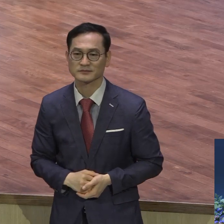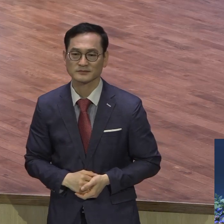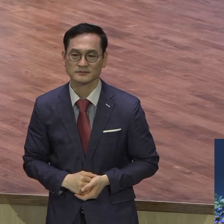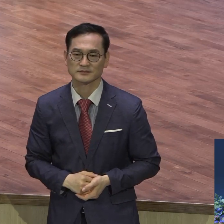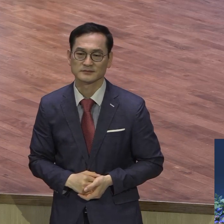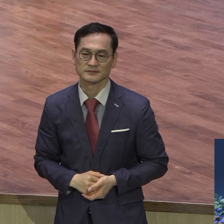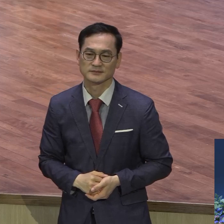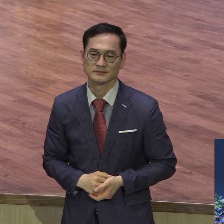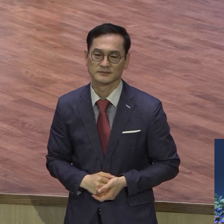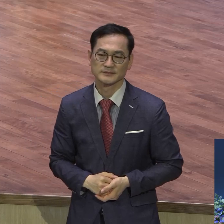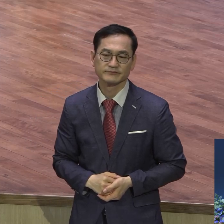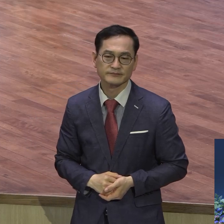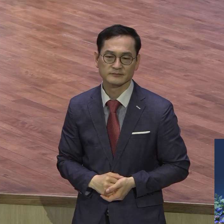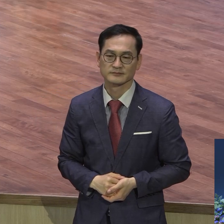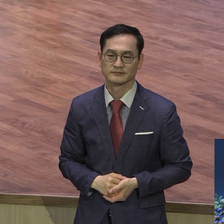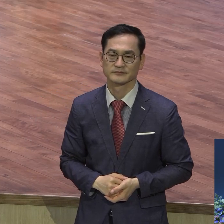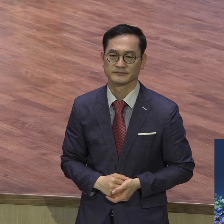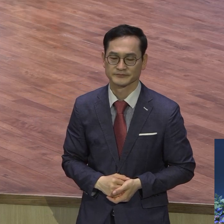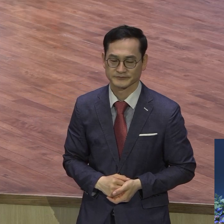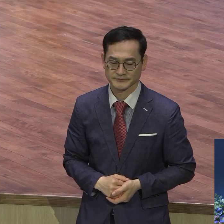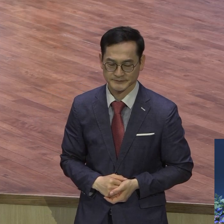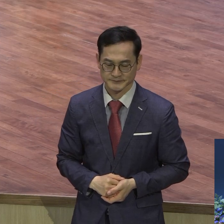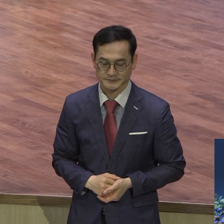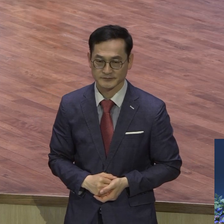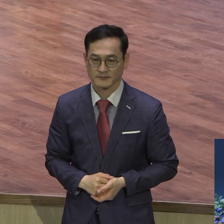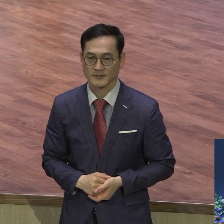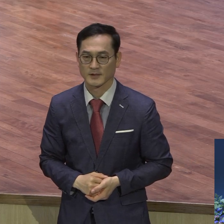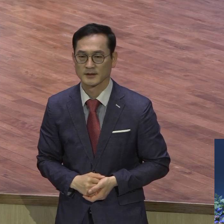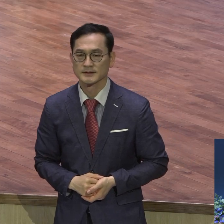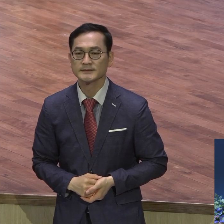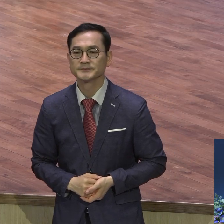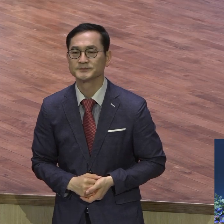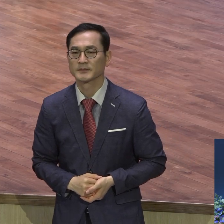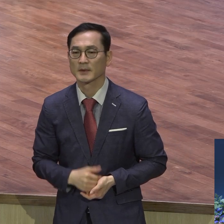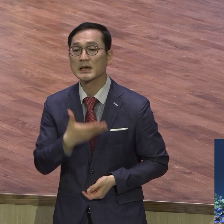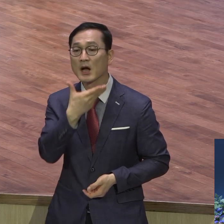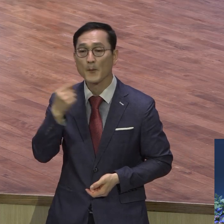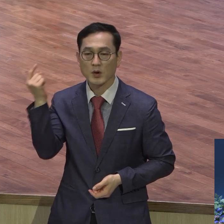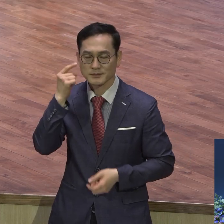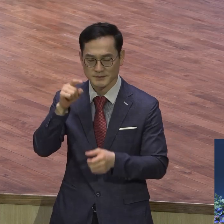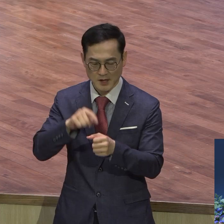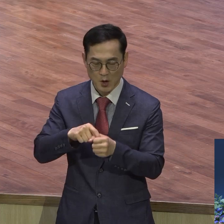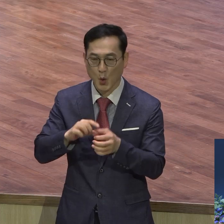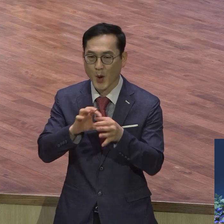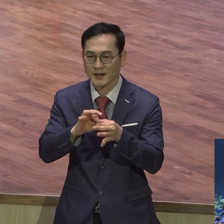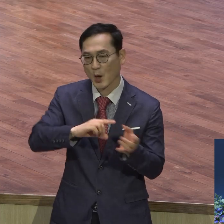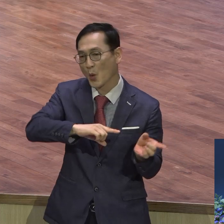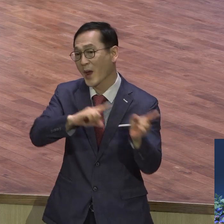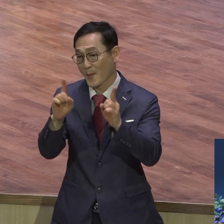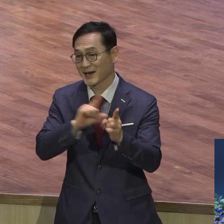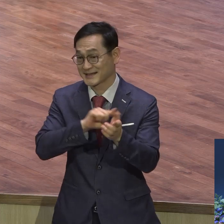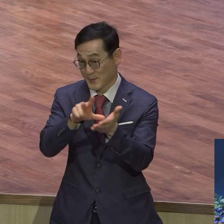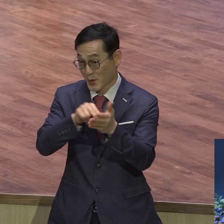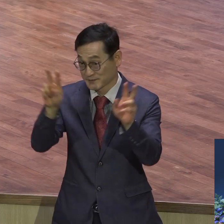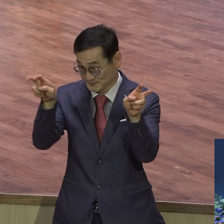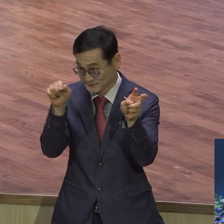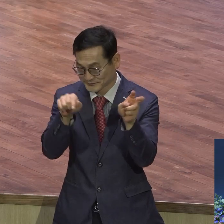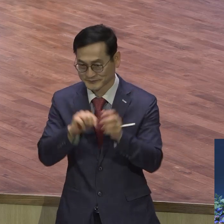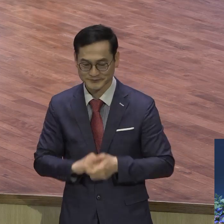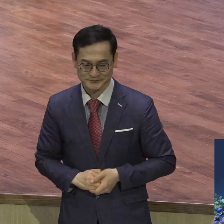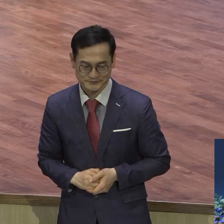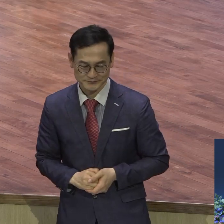이것을 드릴 말씀 가지고 보금적 관계 회복이라는 제목으로 말씀을 드립니다. 우리가 살다 보면 다양한